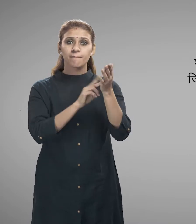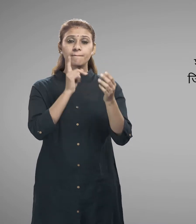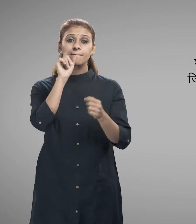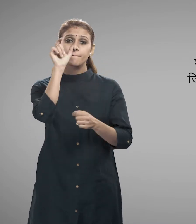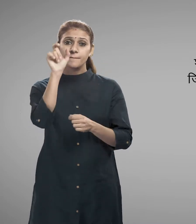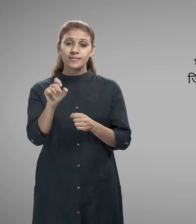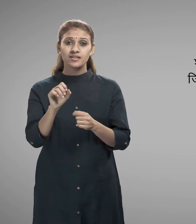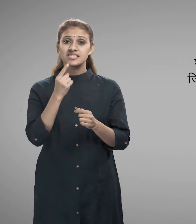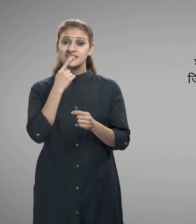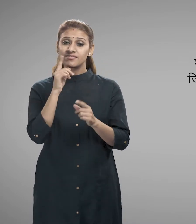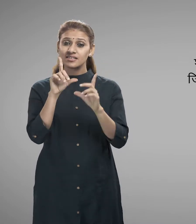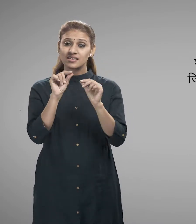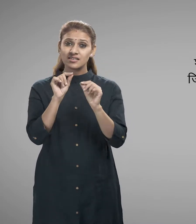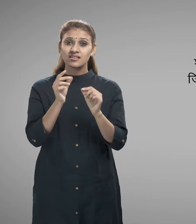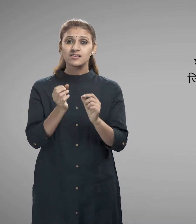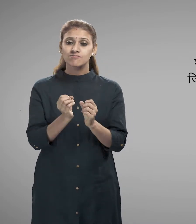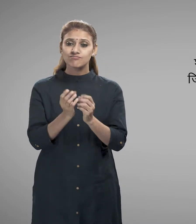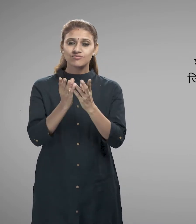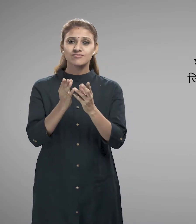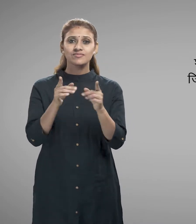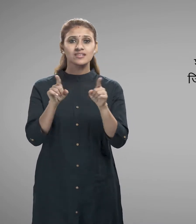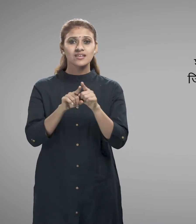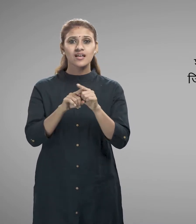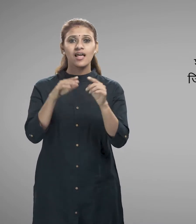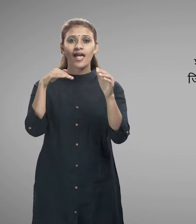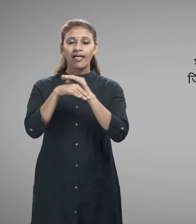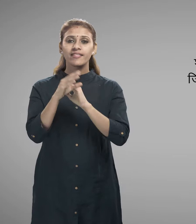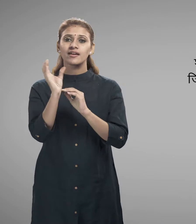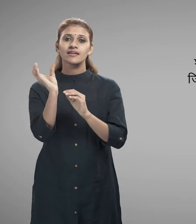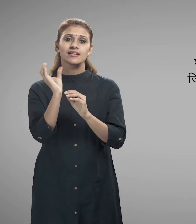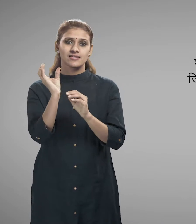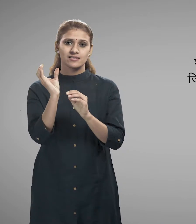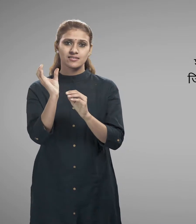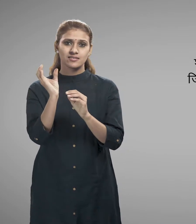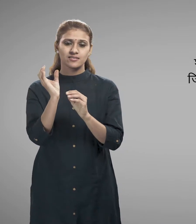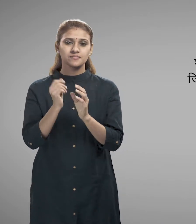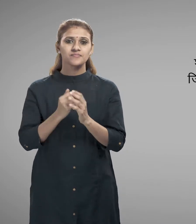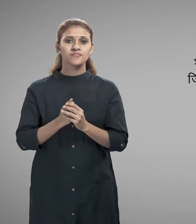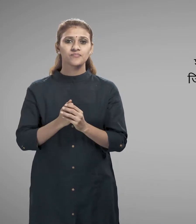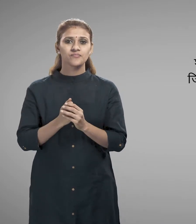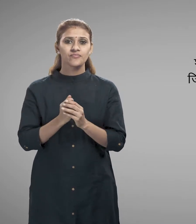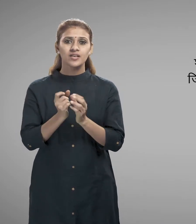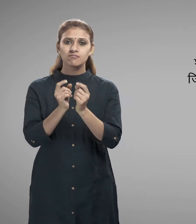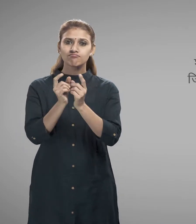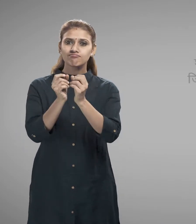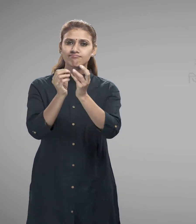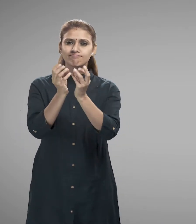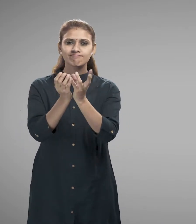शुक्राणु। पुरुष प्रजनन कोशिका का उत्पादन वृषण में होता है।